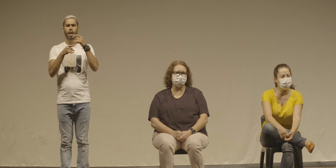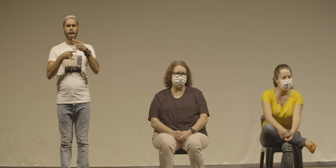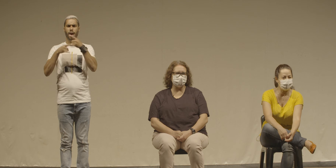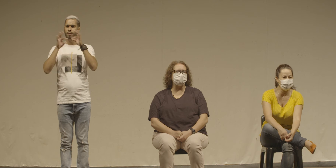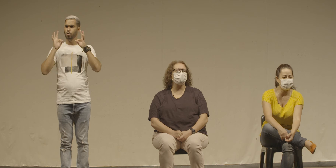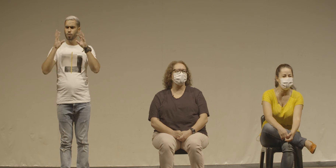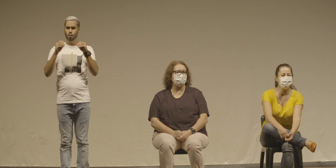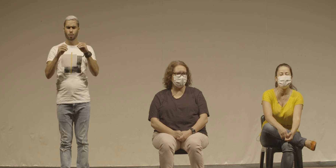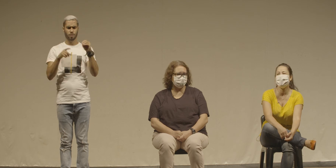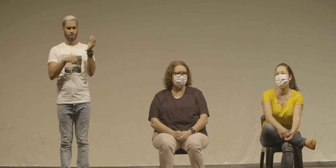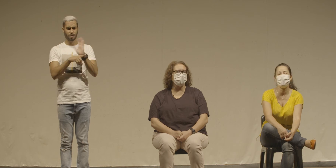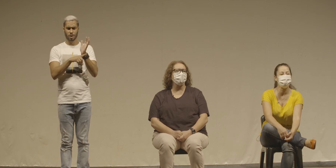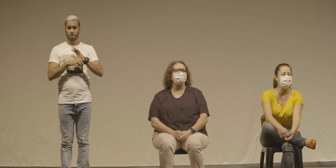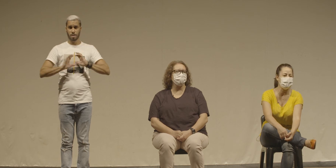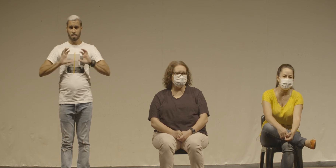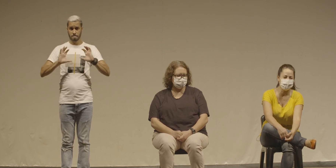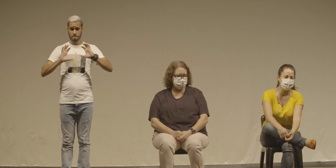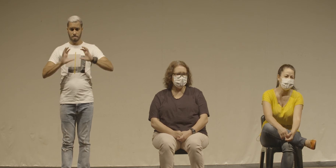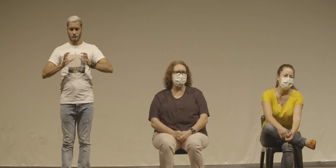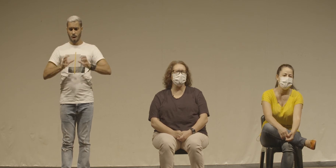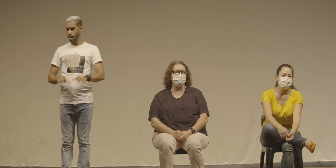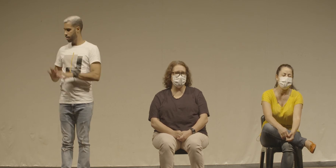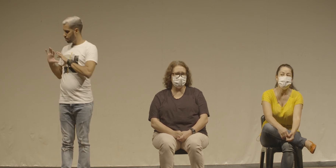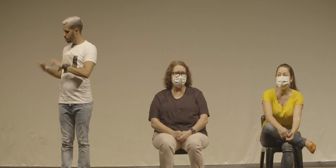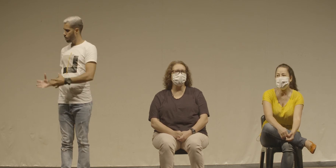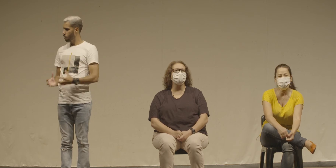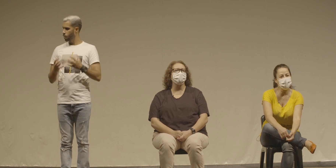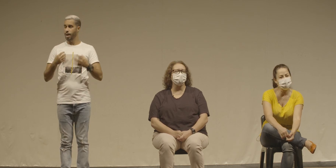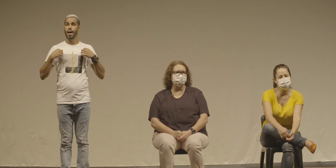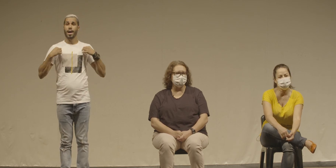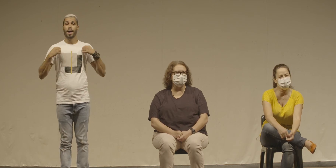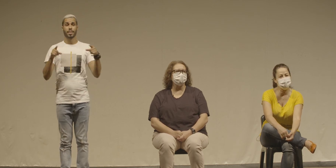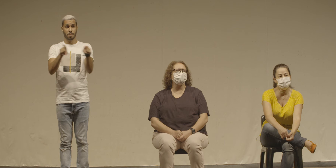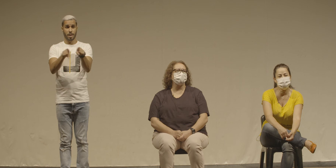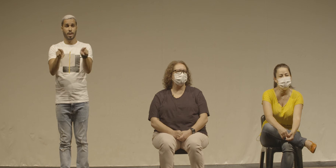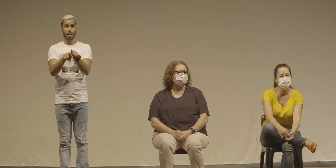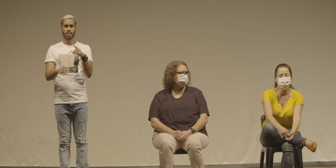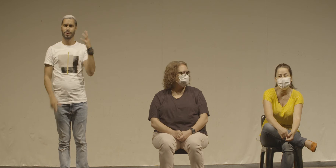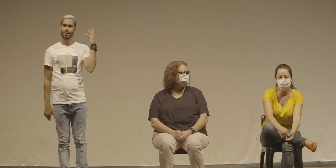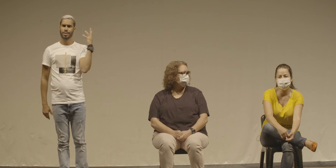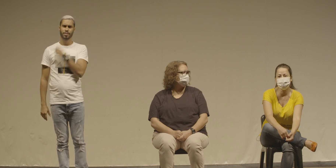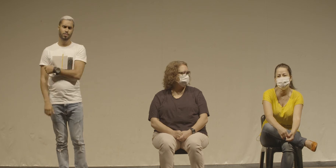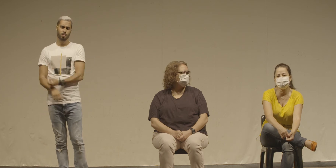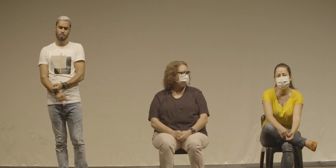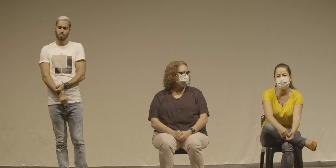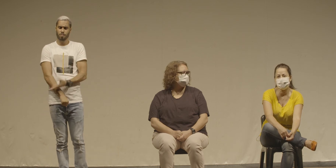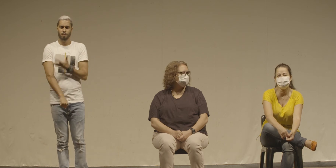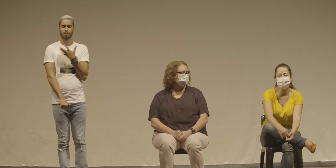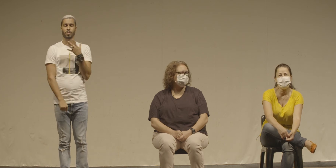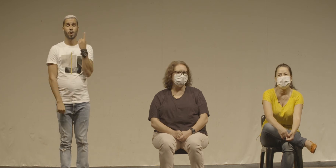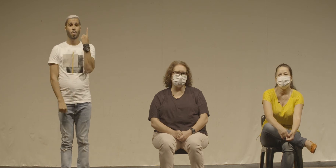Pegou a bola que ela tinha, a camisa, a coisa mais linda do mundo, assim, uma emoção, 1 hora